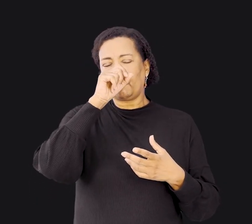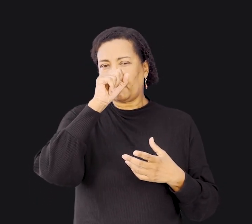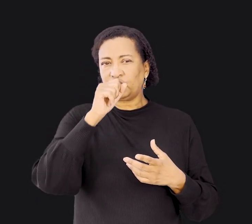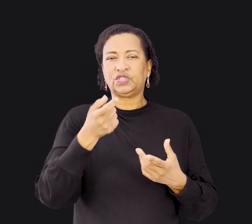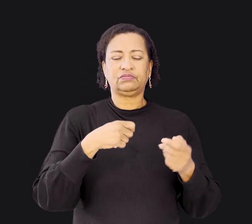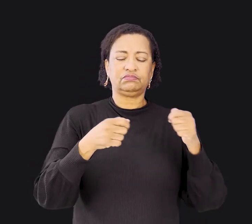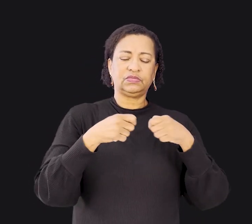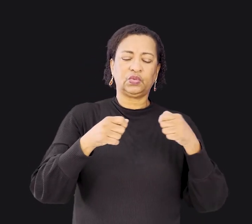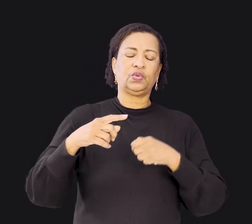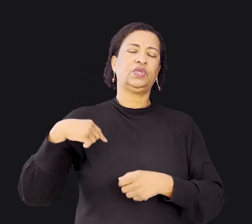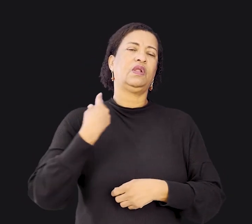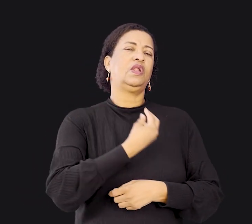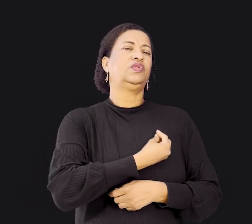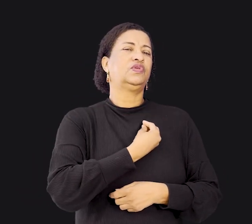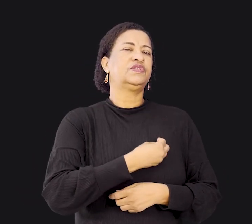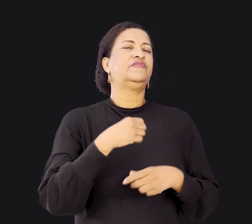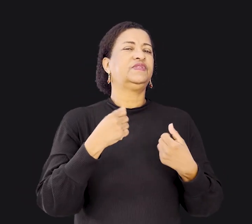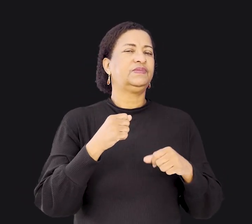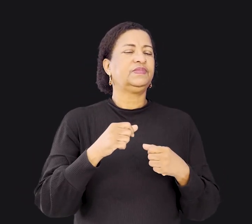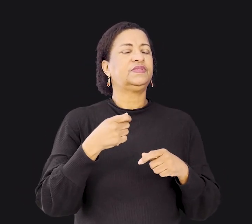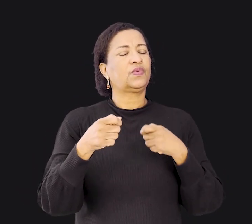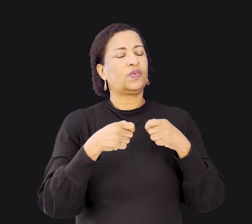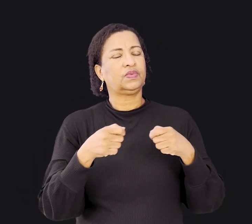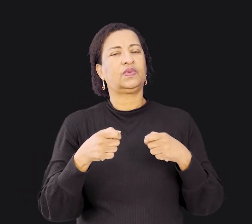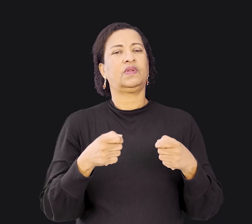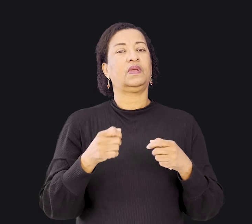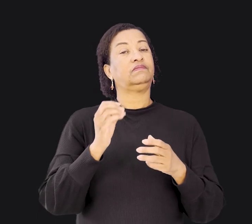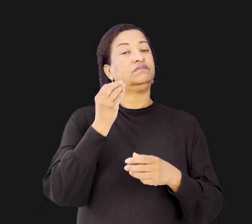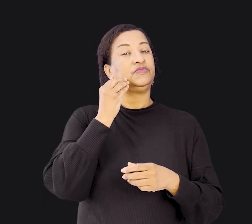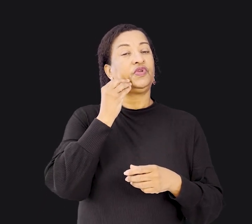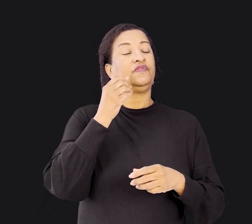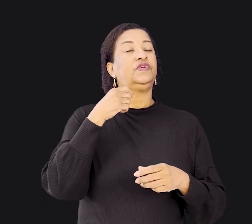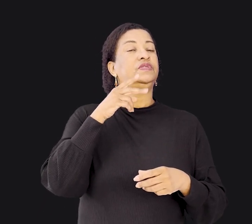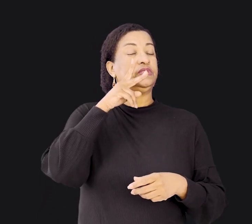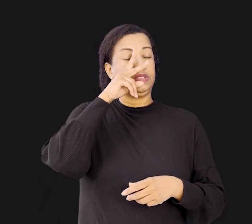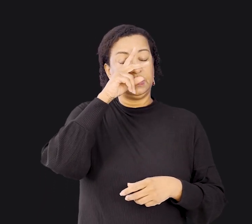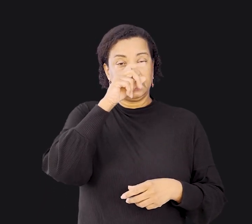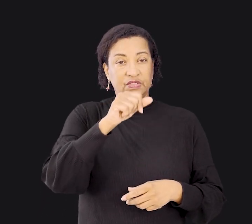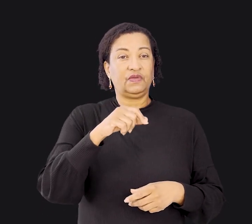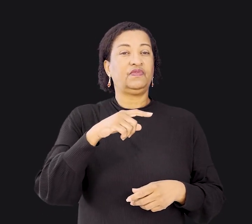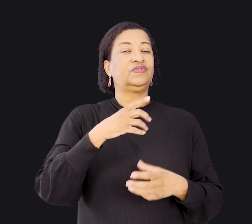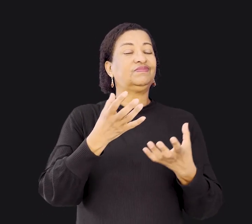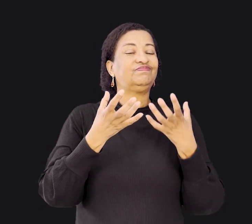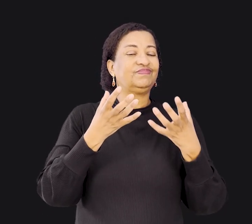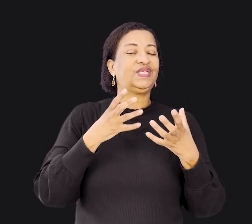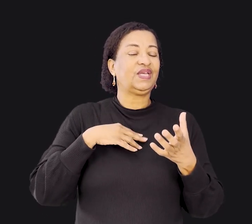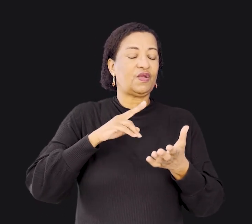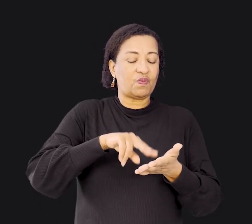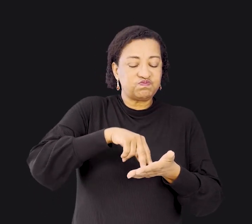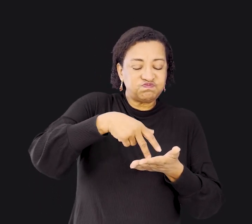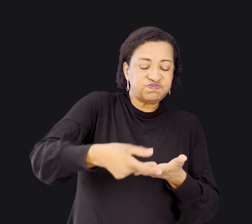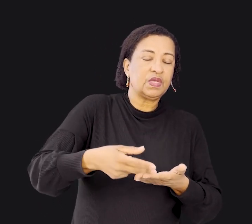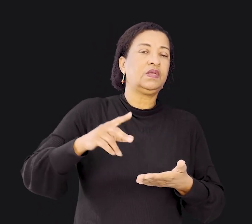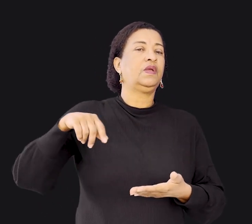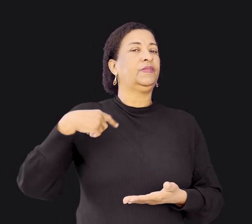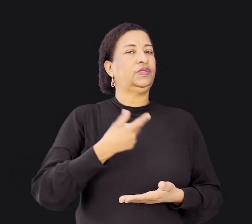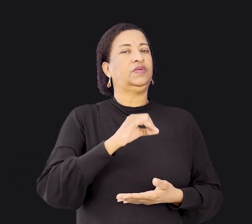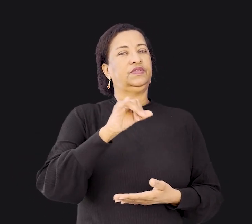controlam nossa vida. Talvez essas forças estejam tentando nos derrubar. Se você tem sido tentado a